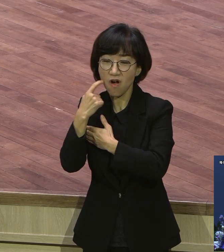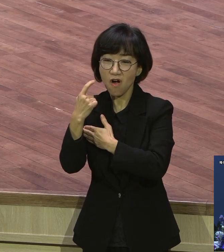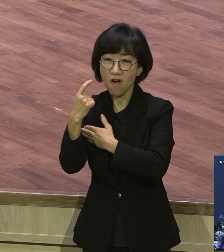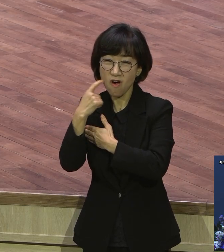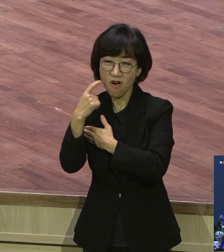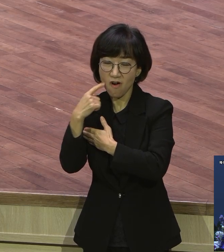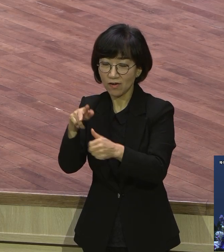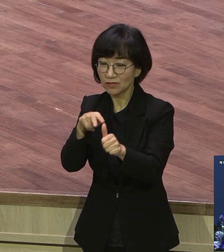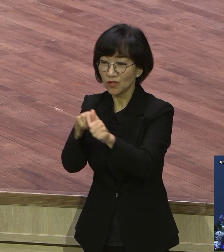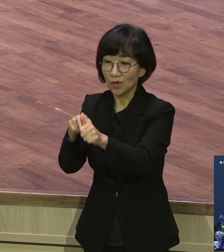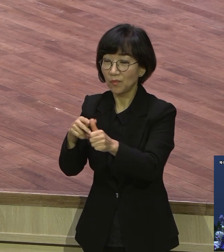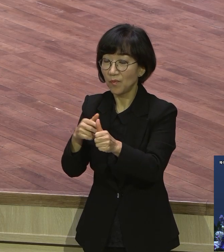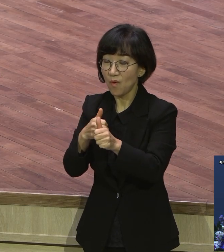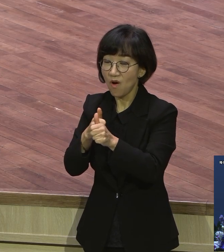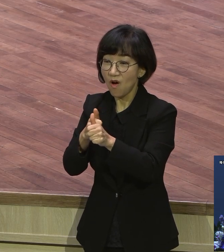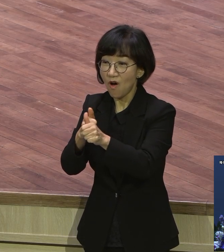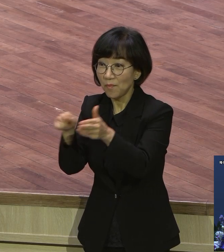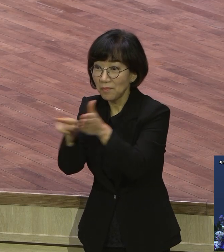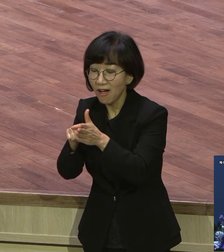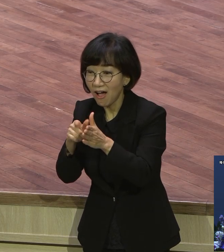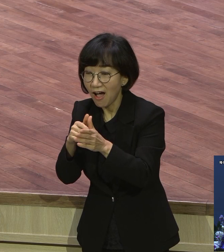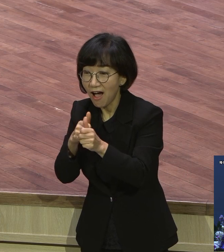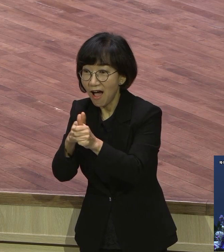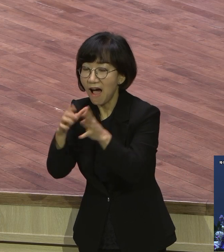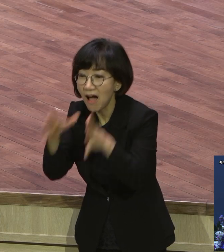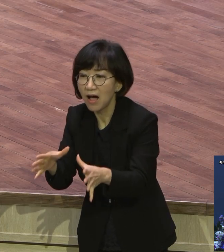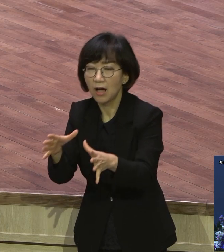큰 피해를 촉발시키는 현상